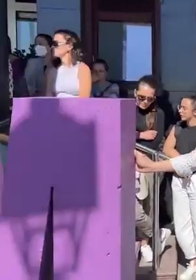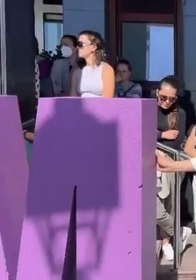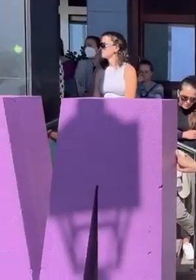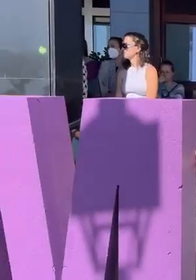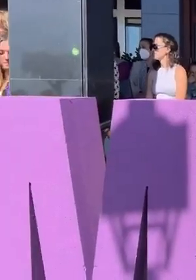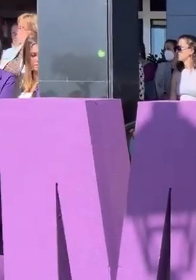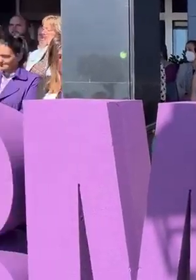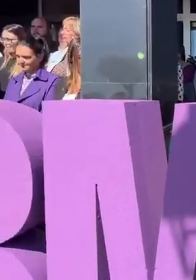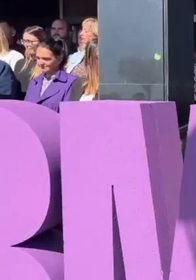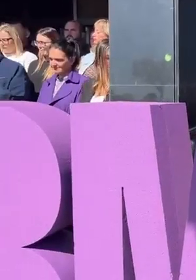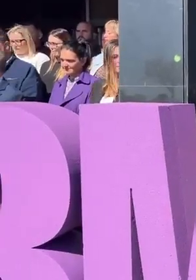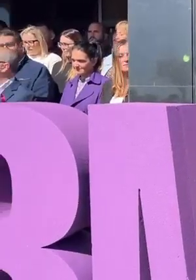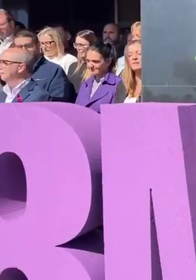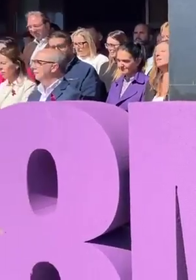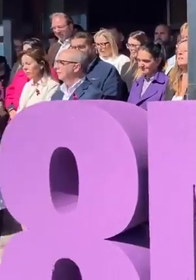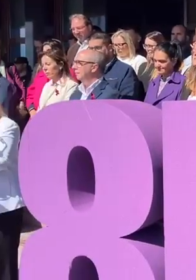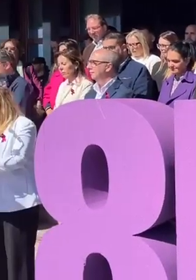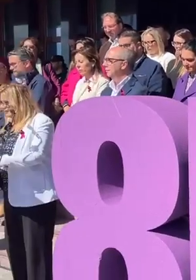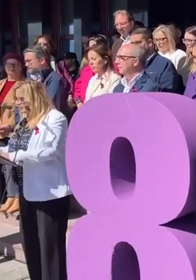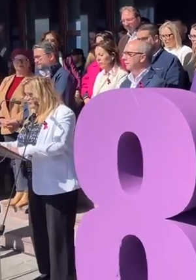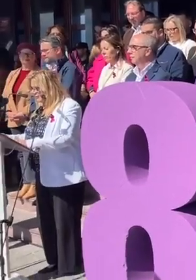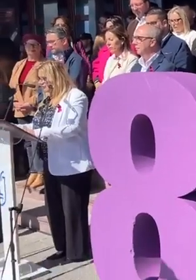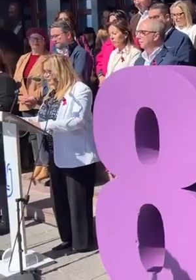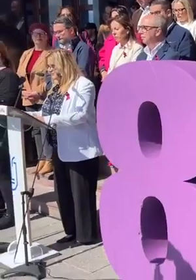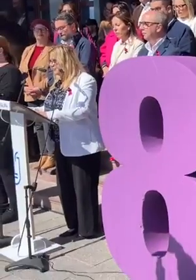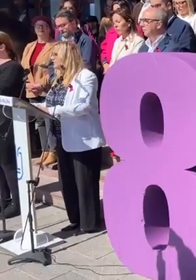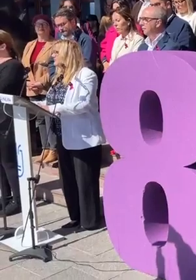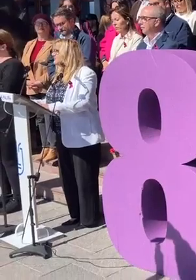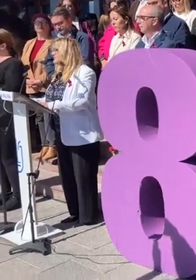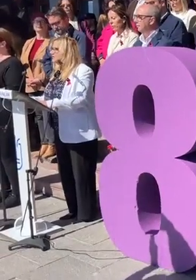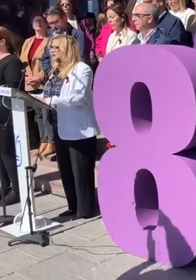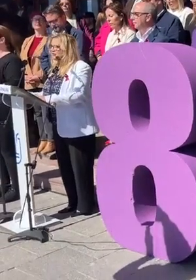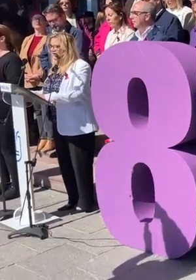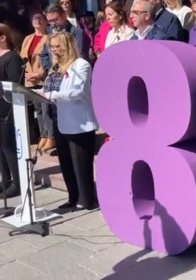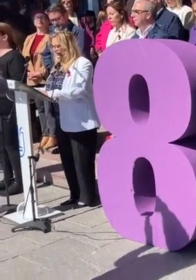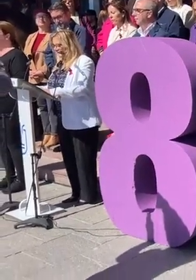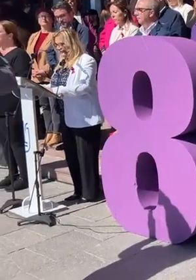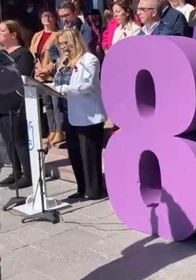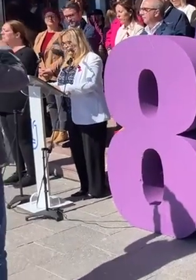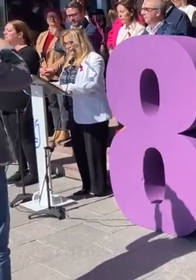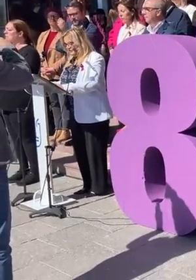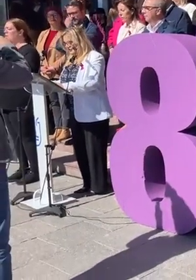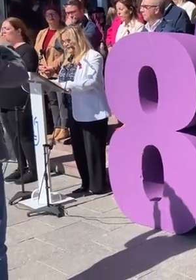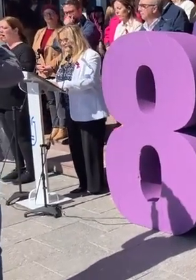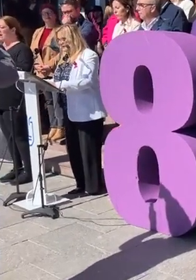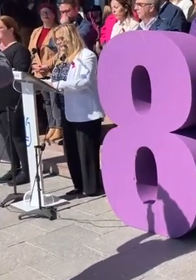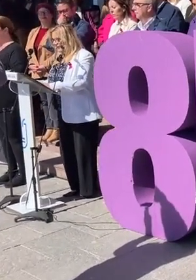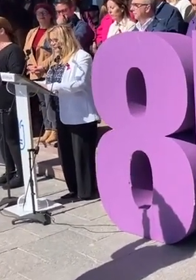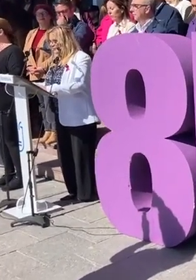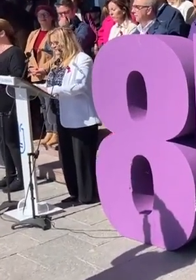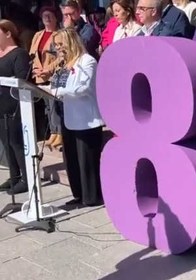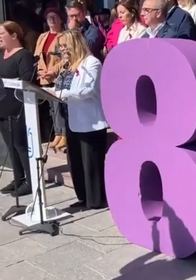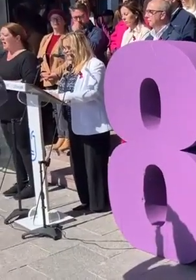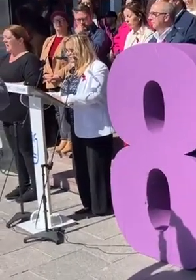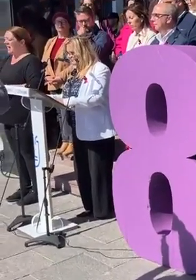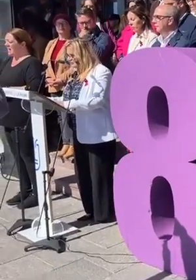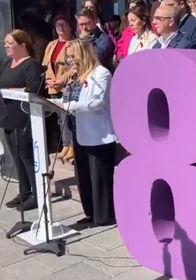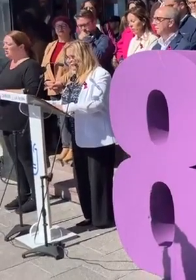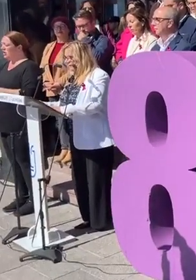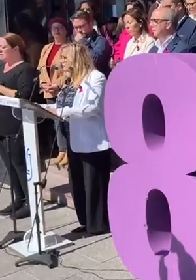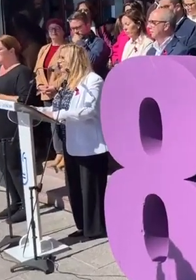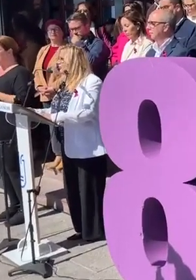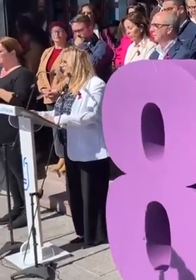es casi un 65%, lo que ha tenido un impacto especialmente positivo en las mujeres, pues son las que tienen mayor presencia